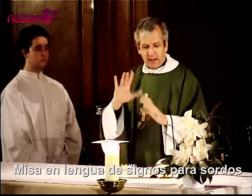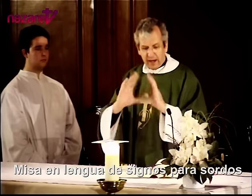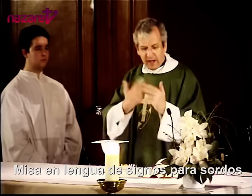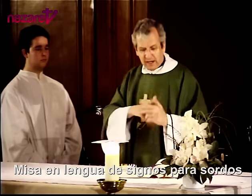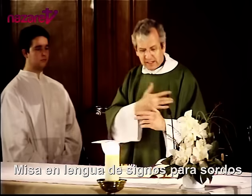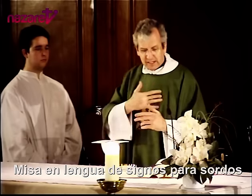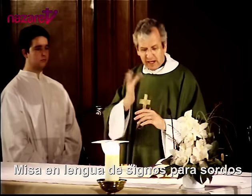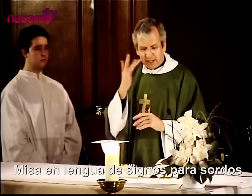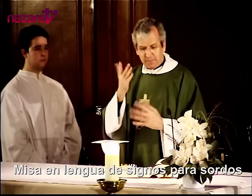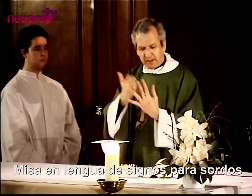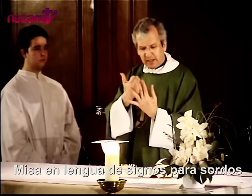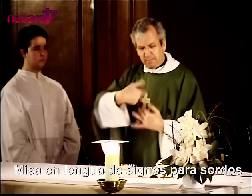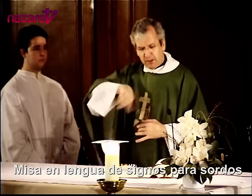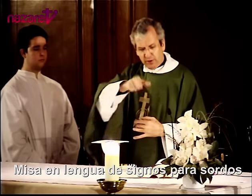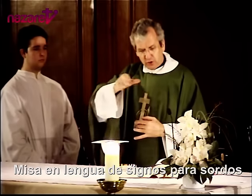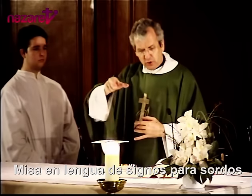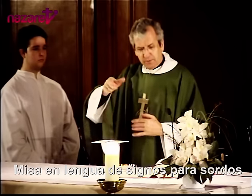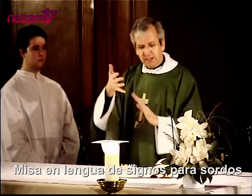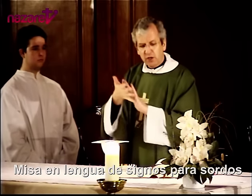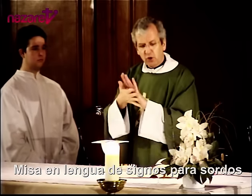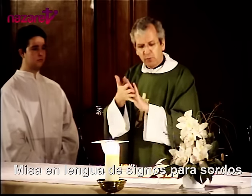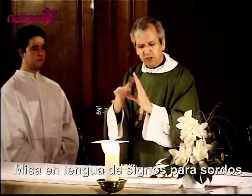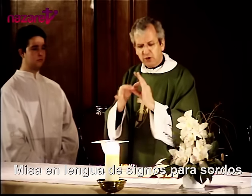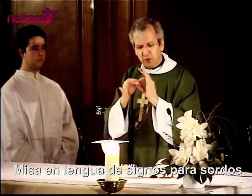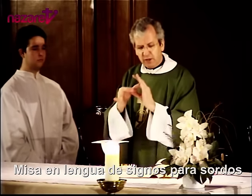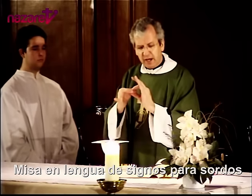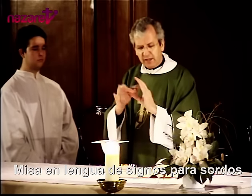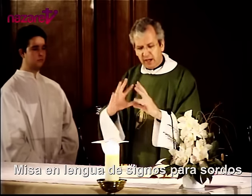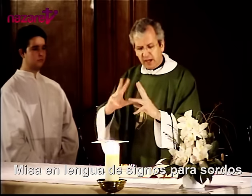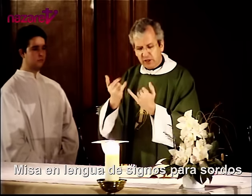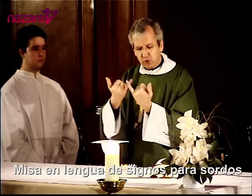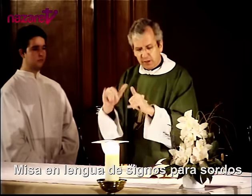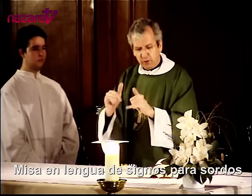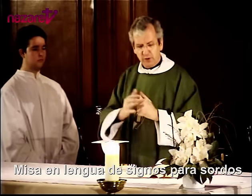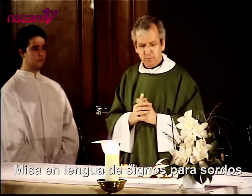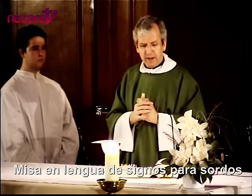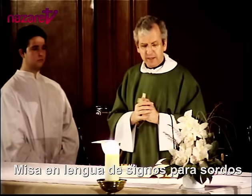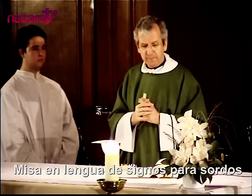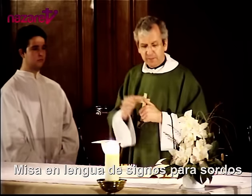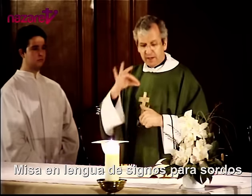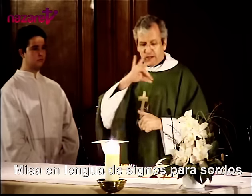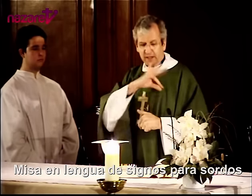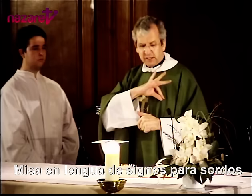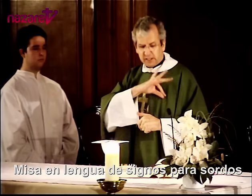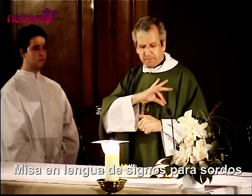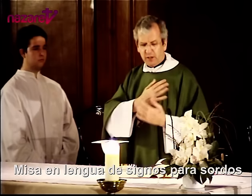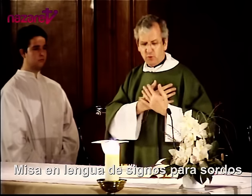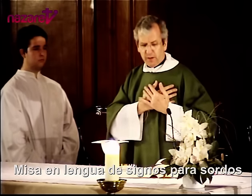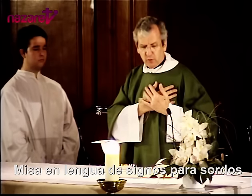la Iglesia resplandezca en medio de los hombres como signo de unidad e instrumento de tu paz. Que este espíritu vínculo de